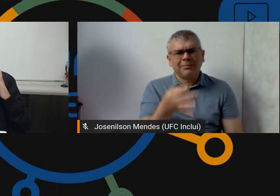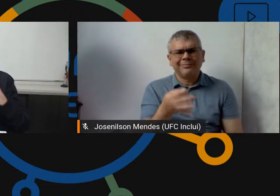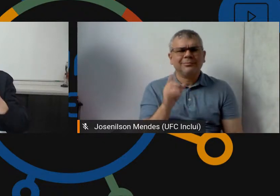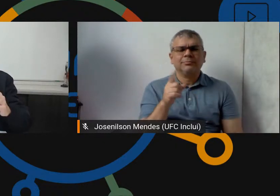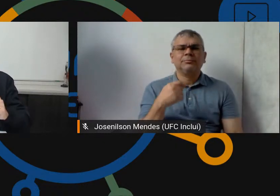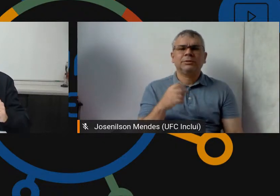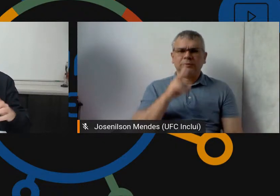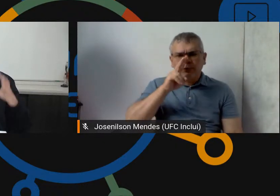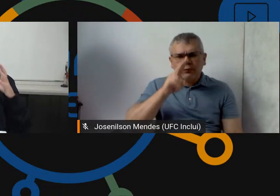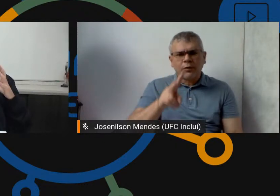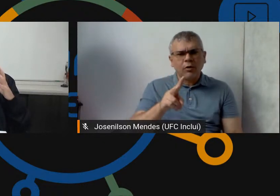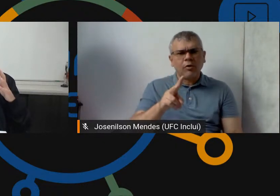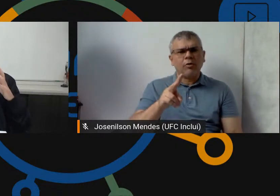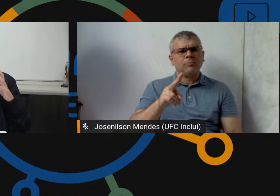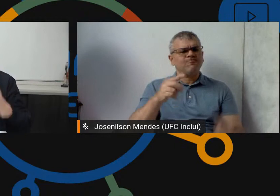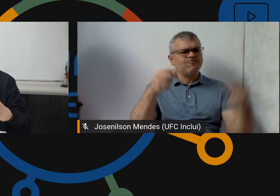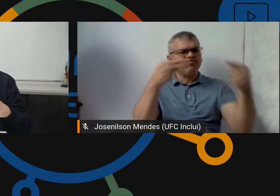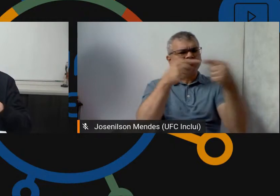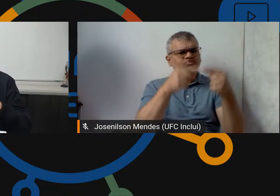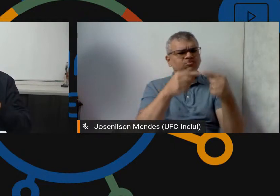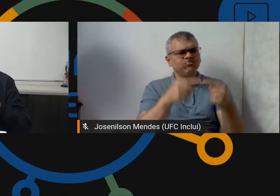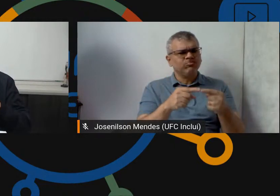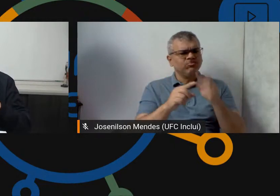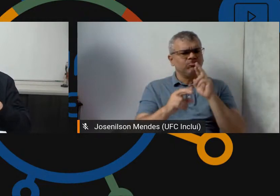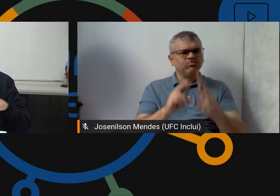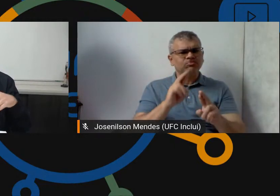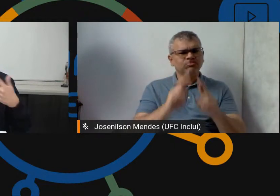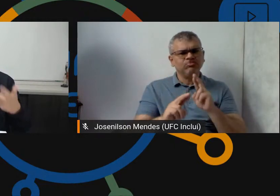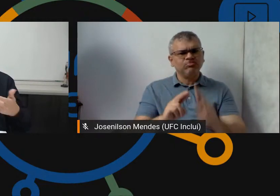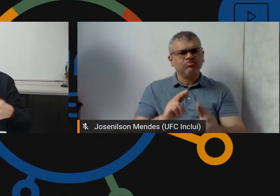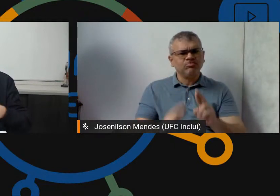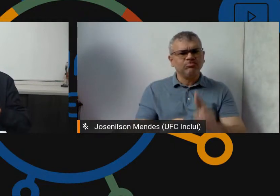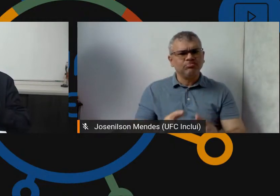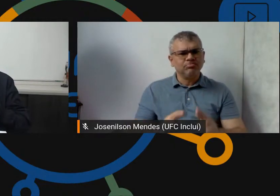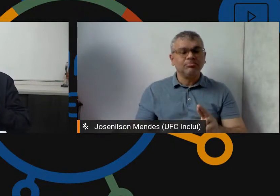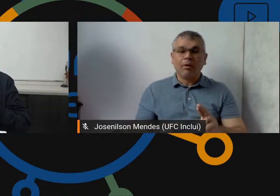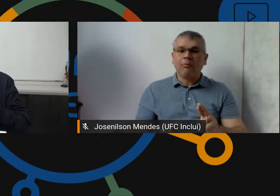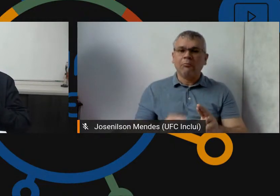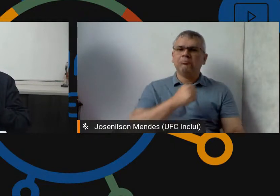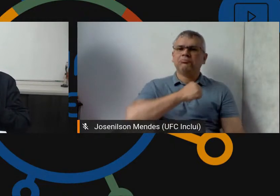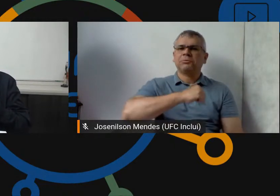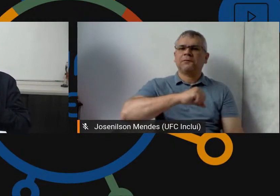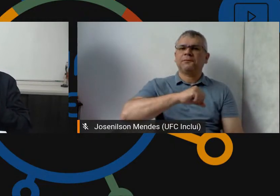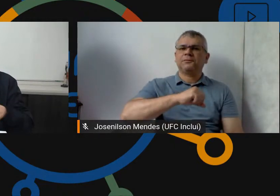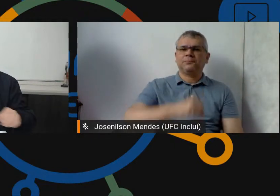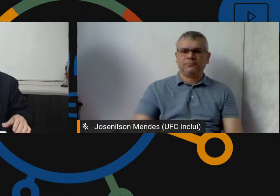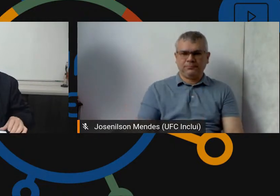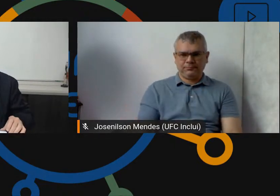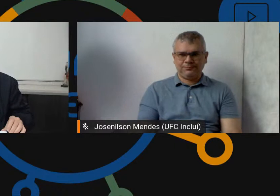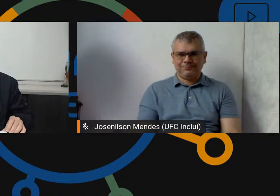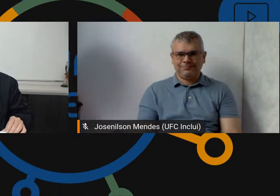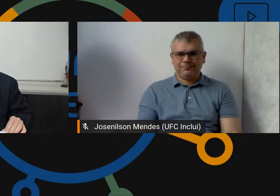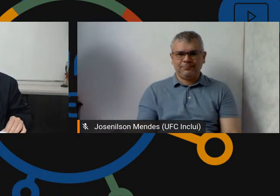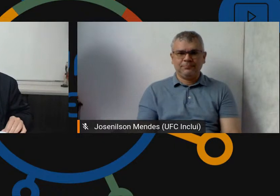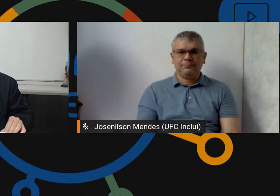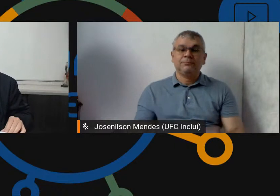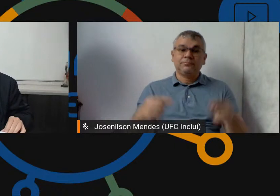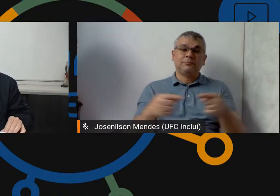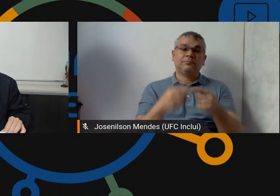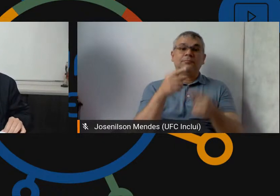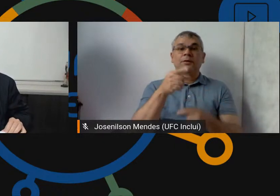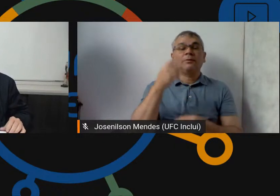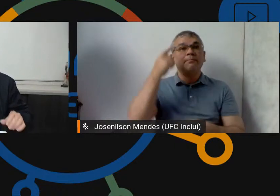e canalizado para trazer respostas às questões que você levantou e originou a